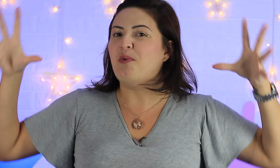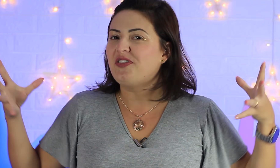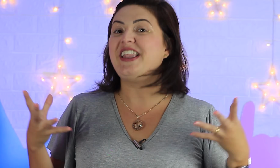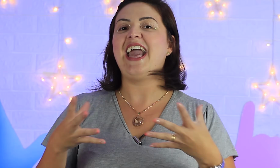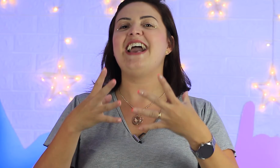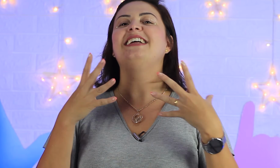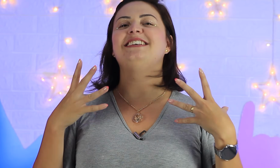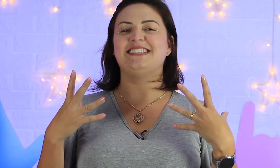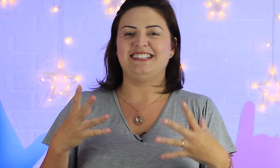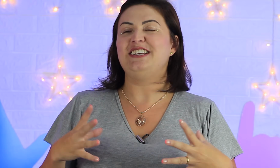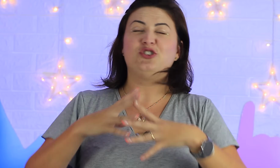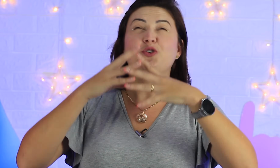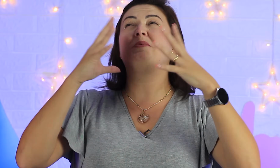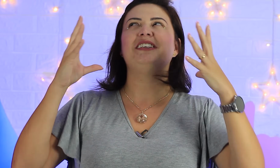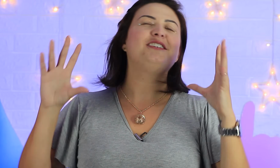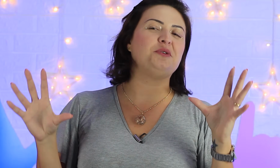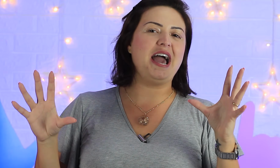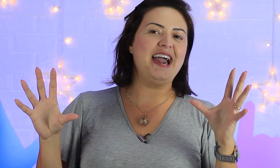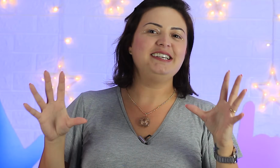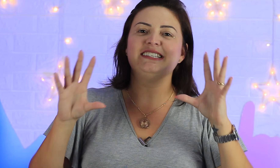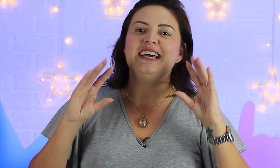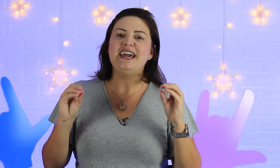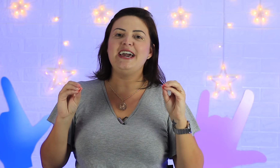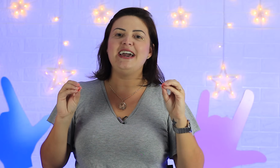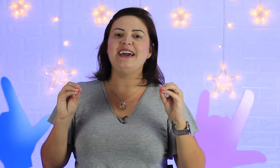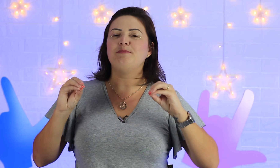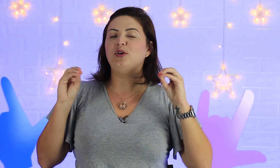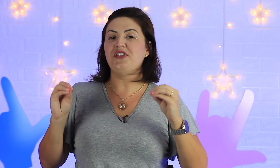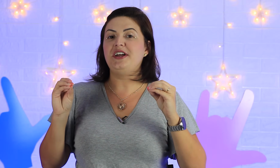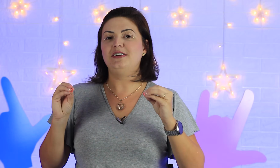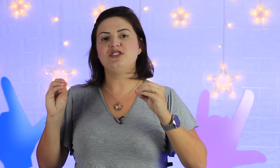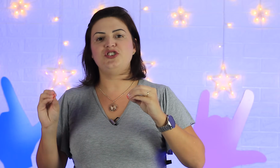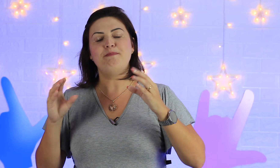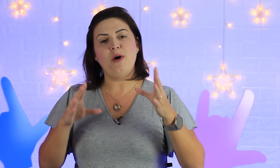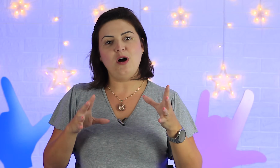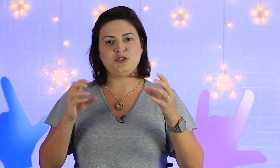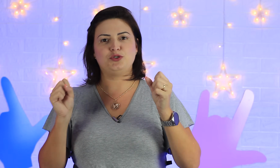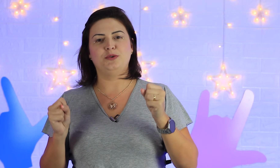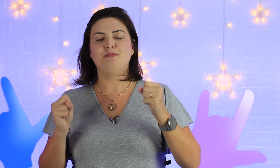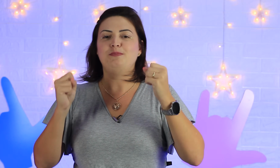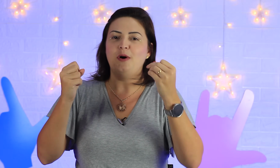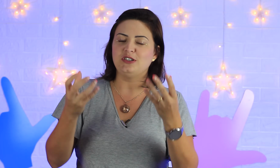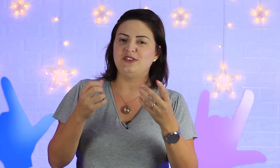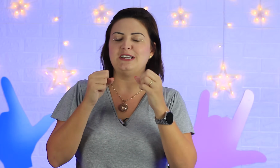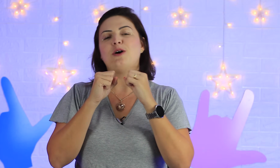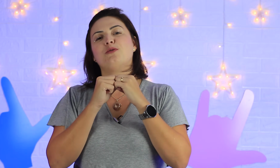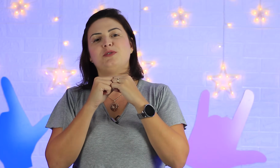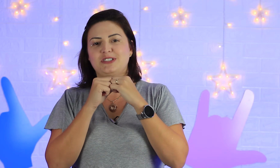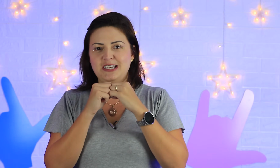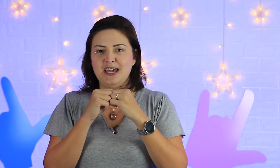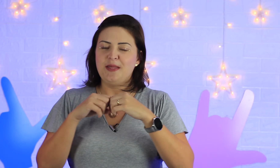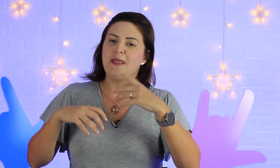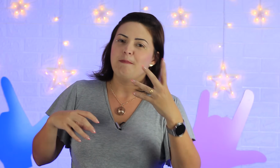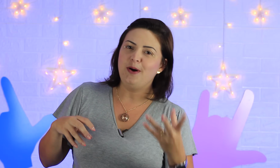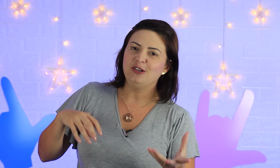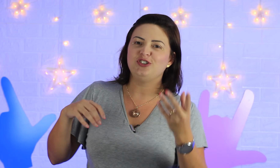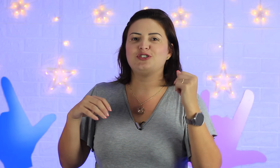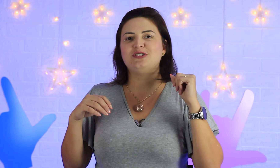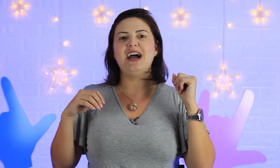poderes, assim, sobrenaturais. É poder de posso. Posso fazer algo por você? Posso te ajudar?